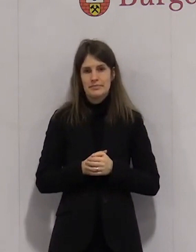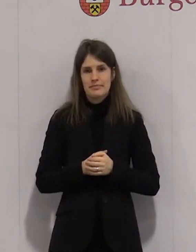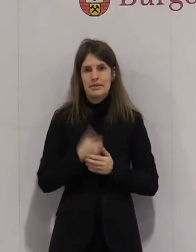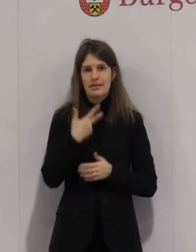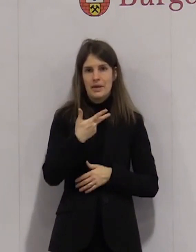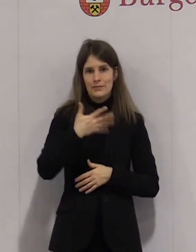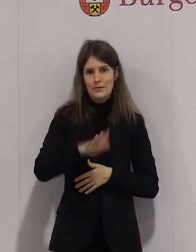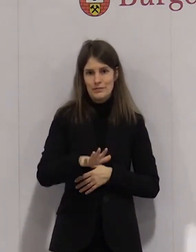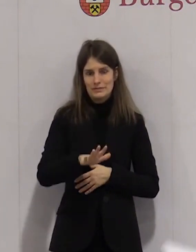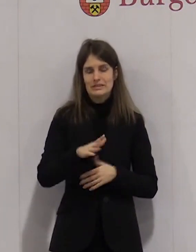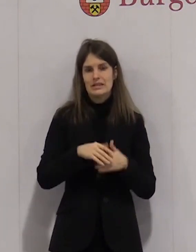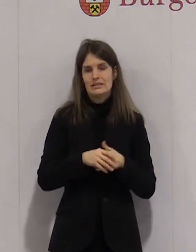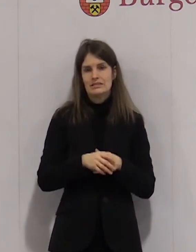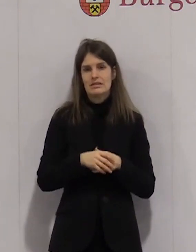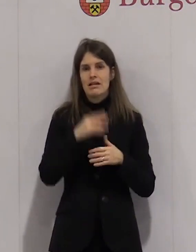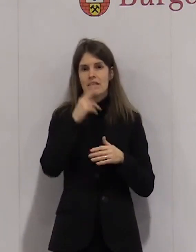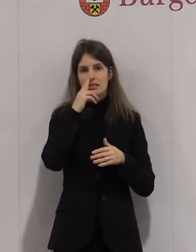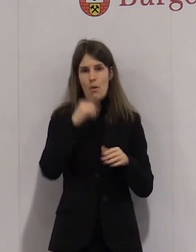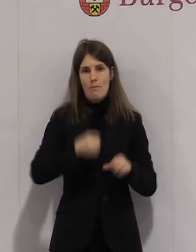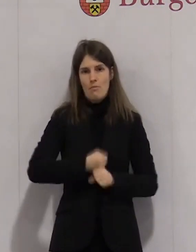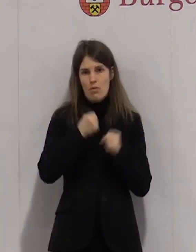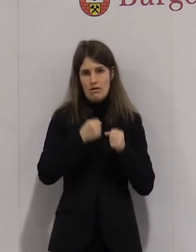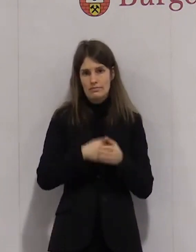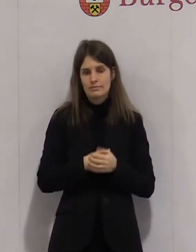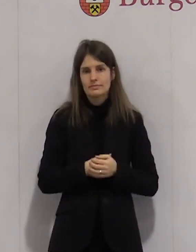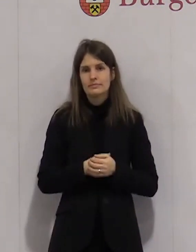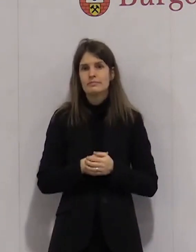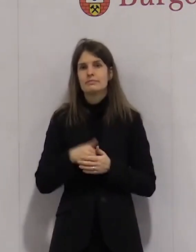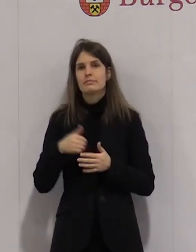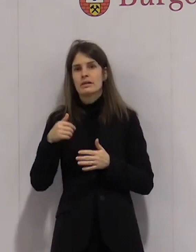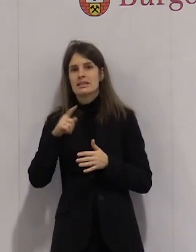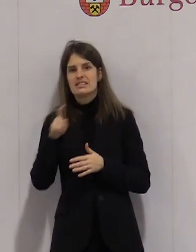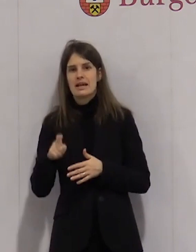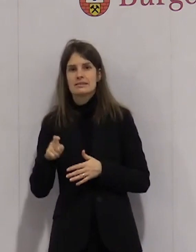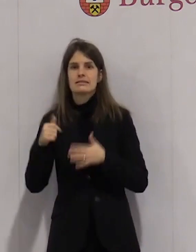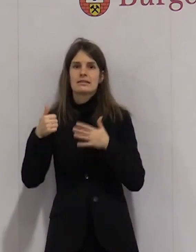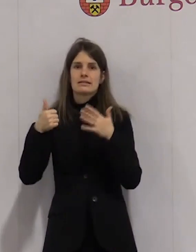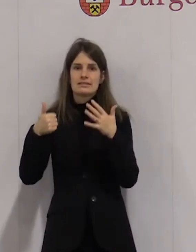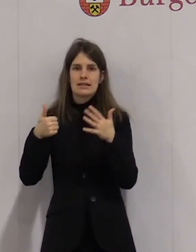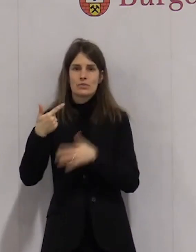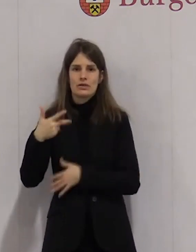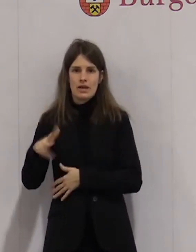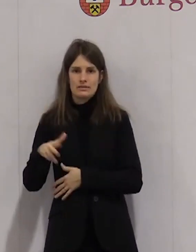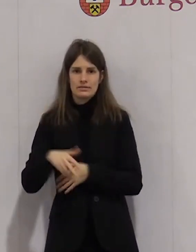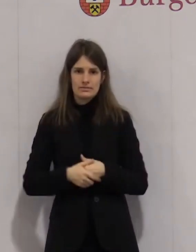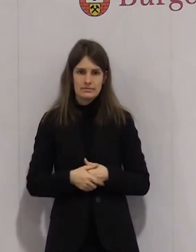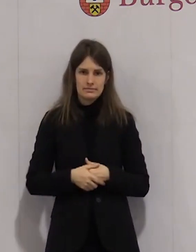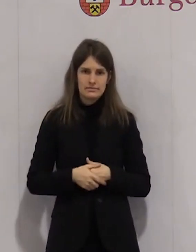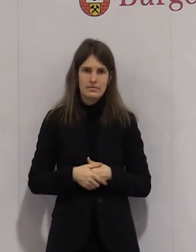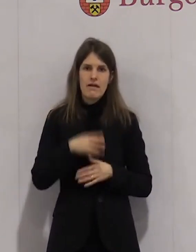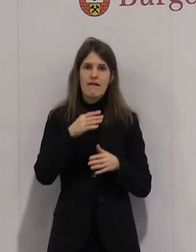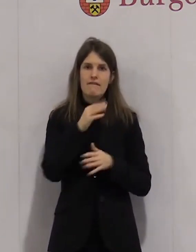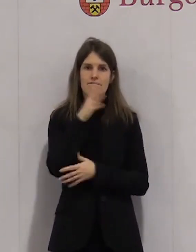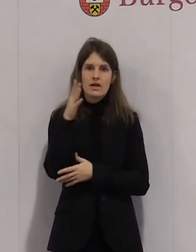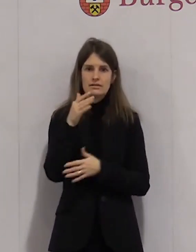53 patienten im naumburger krankenhaus und die zeit 36 patienten im wald klinikum